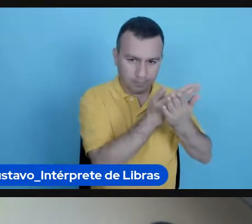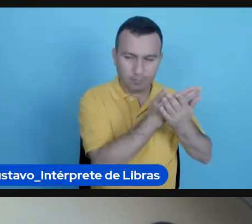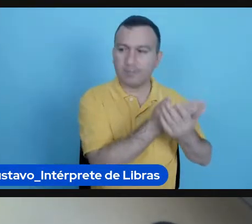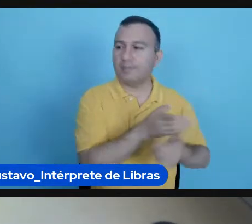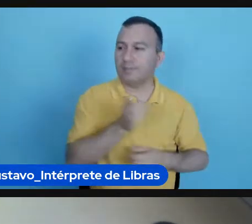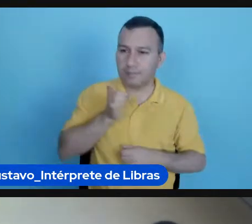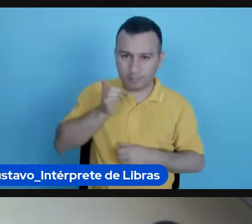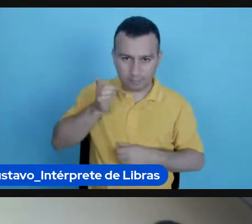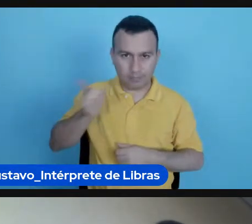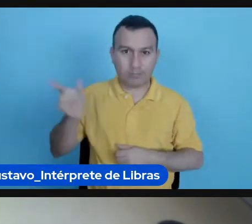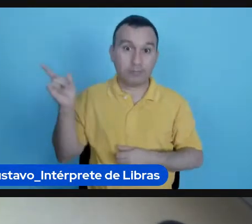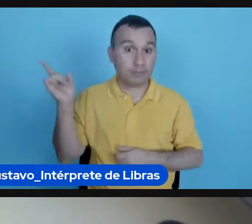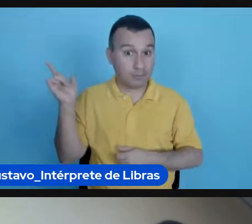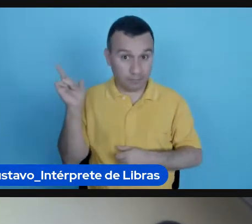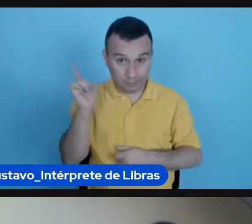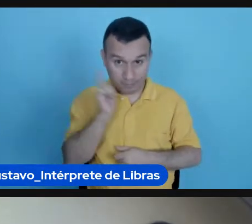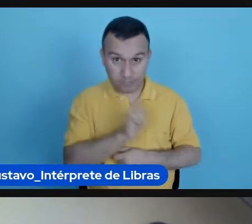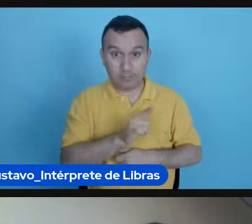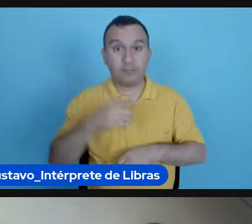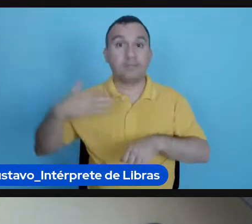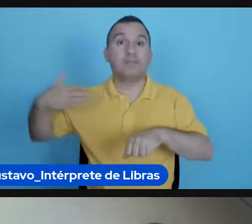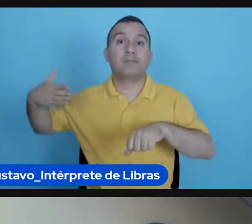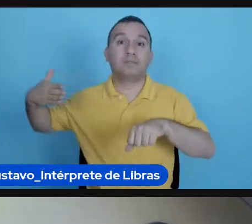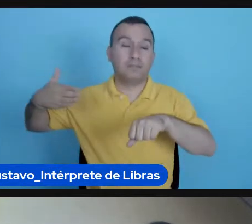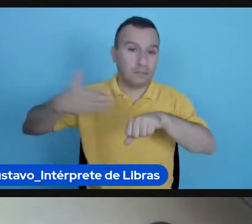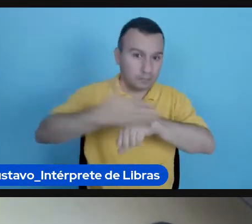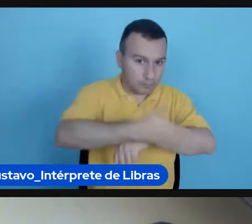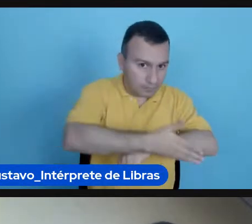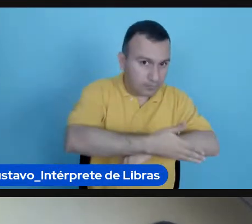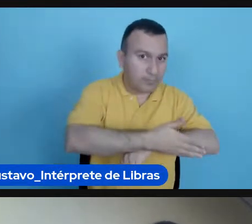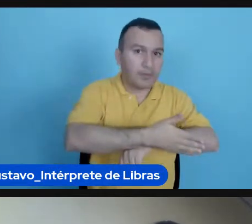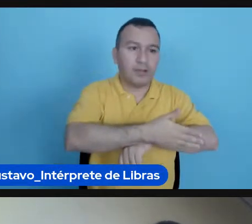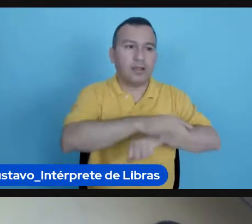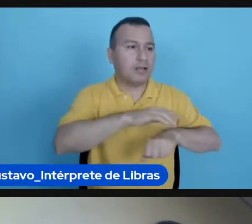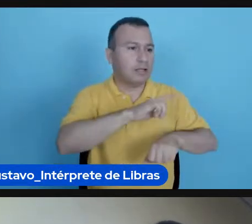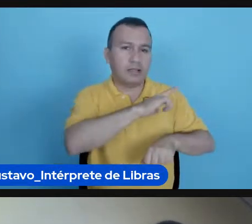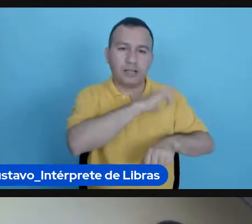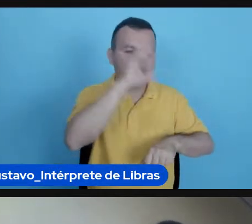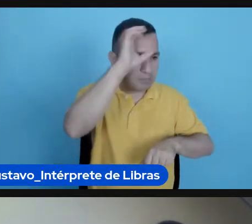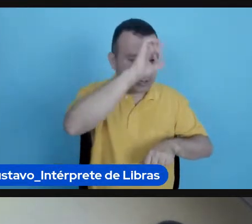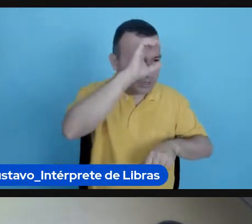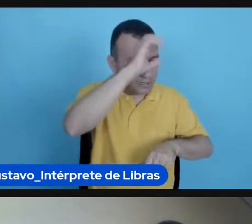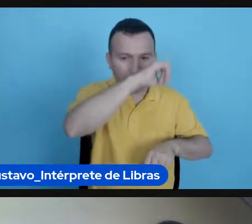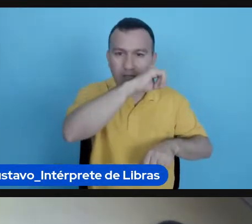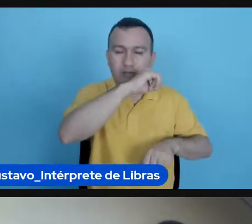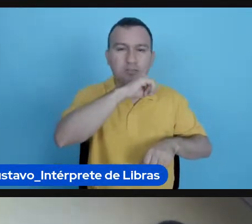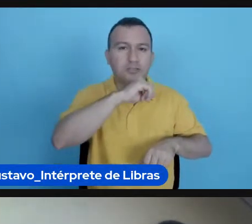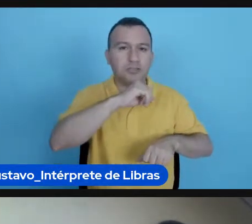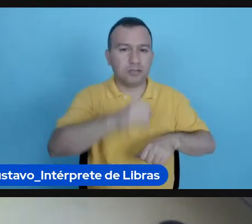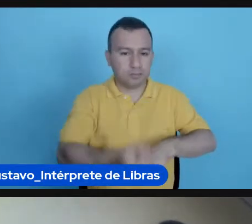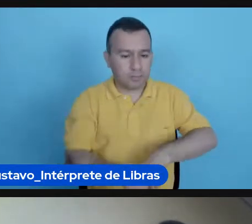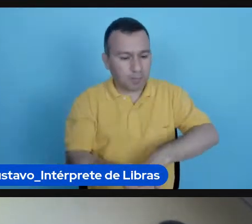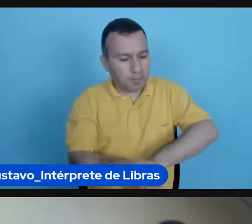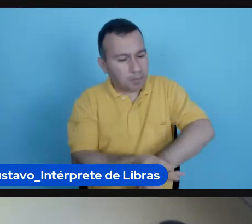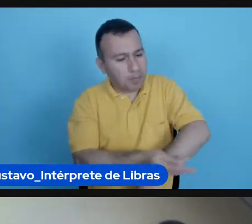ensino básico, fundamental, etc., chega no ensino superior,